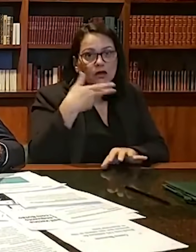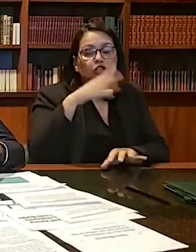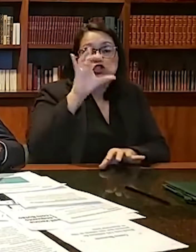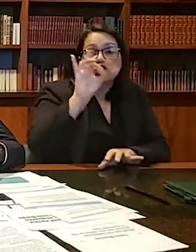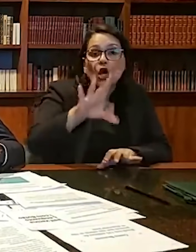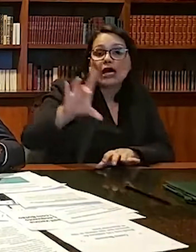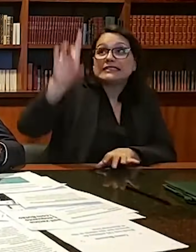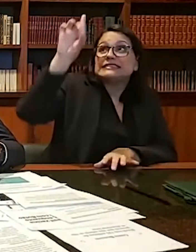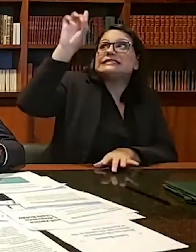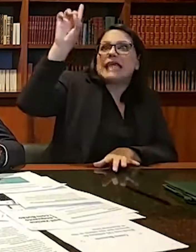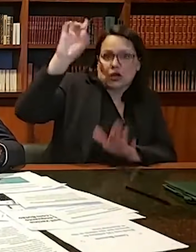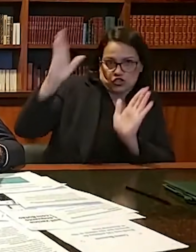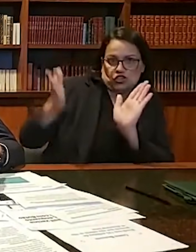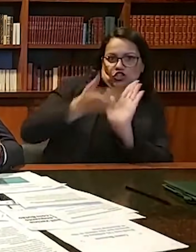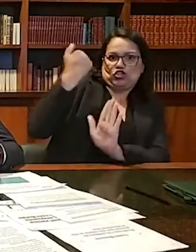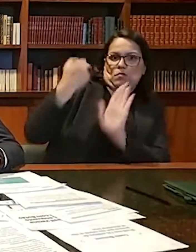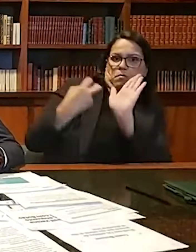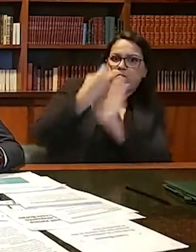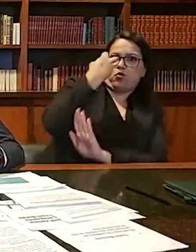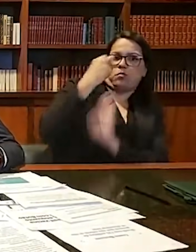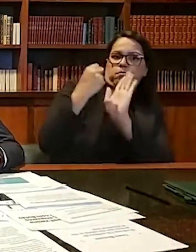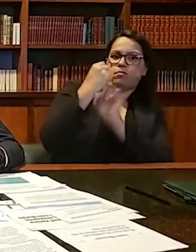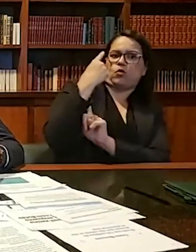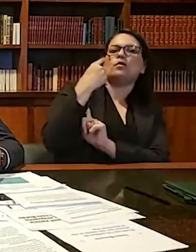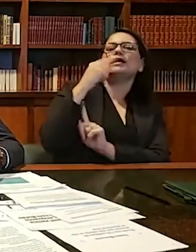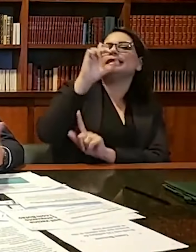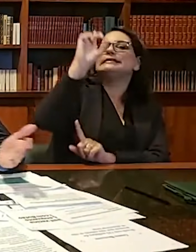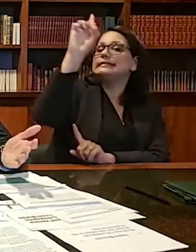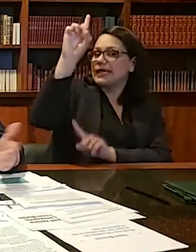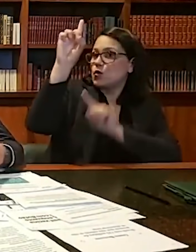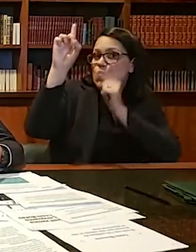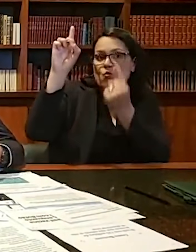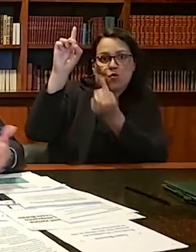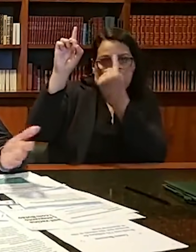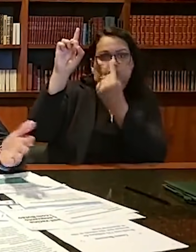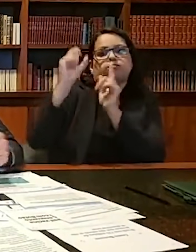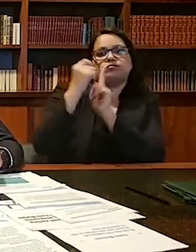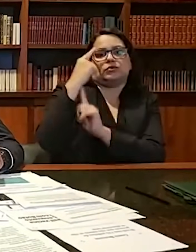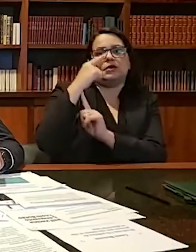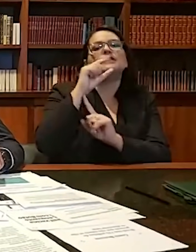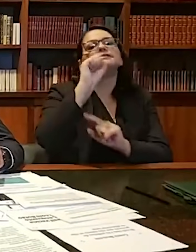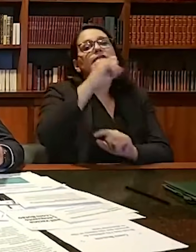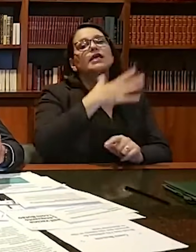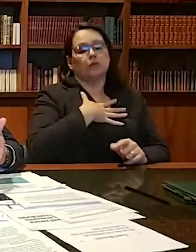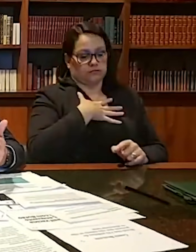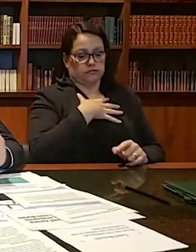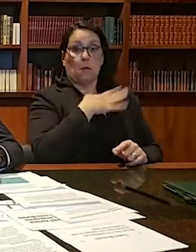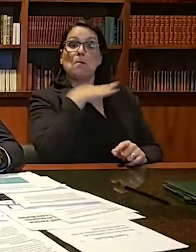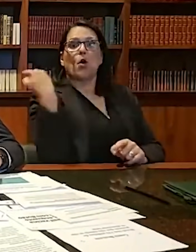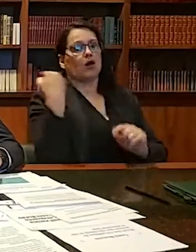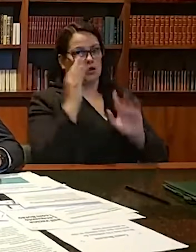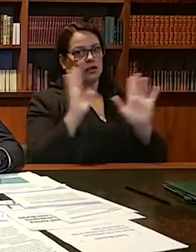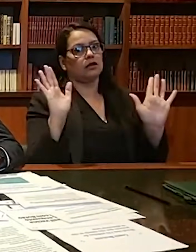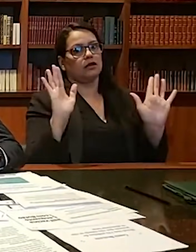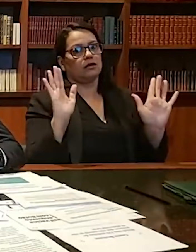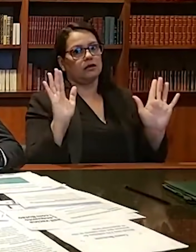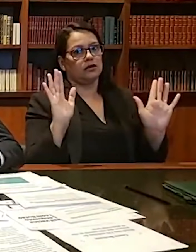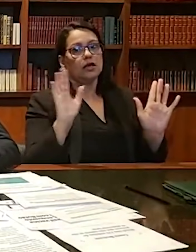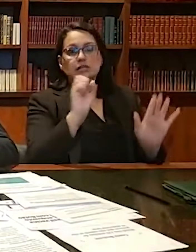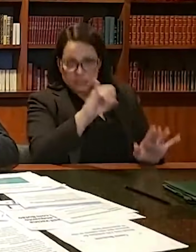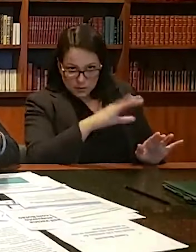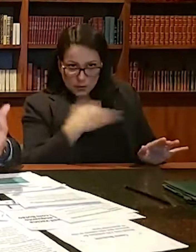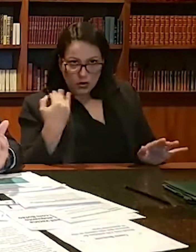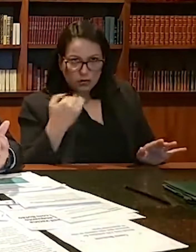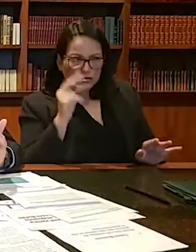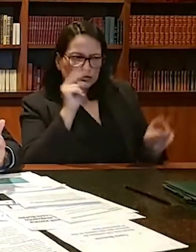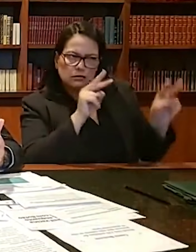Deus me tira da cadeira presidencial. E me tira, obviamente, tirando a minha vida. Fora isso, o que nós